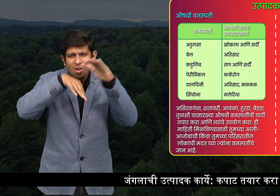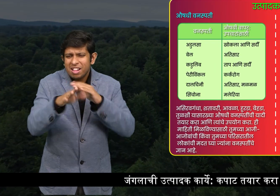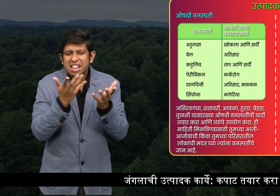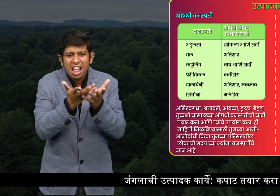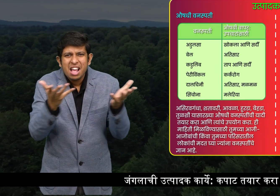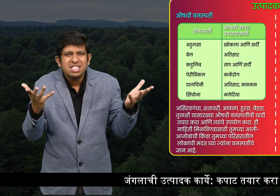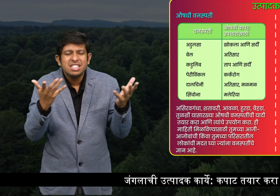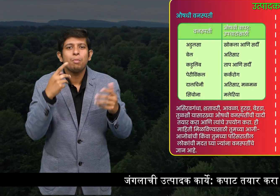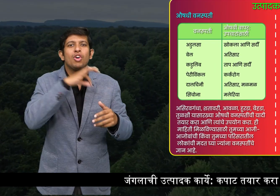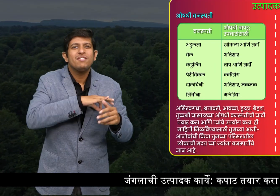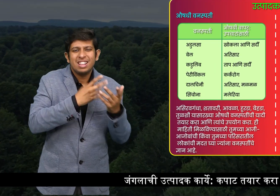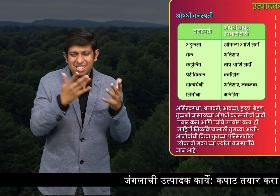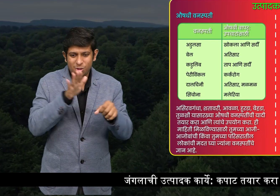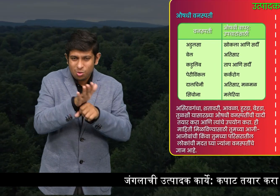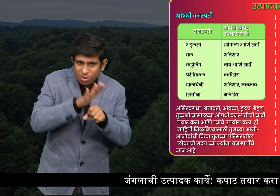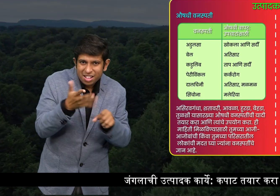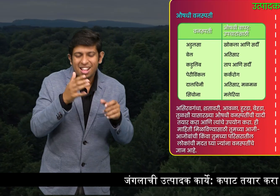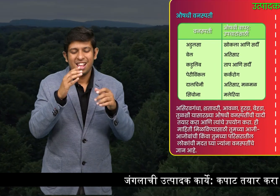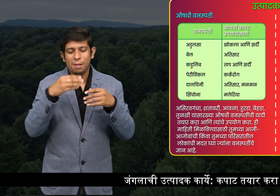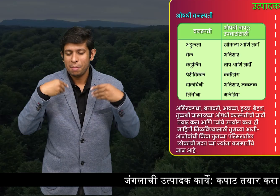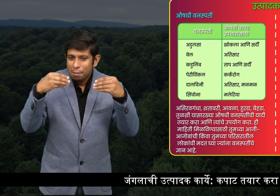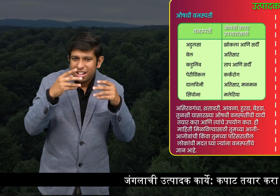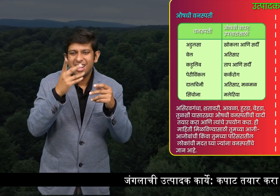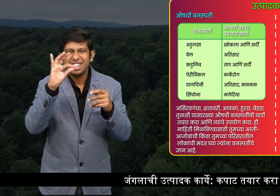कार्ये. कपाट तयार करा.